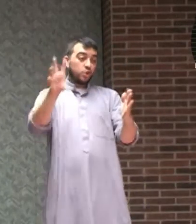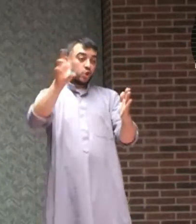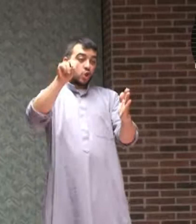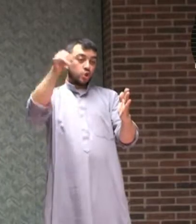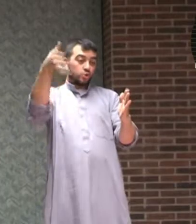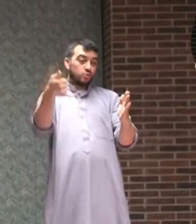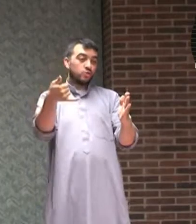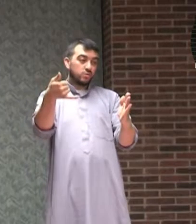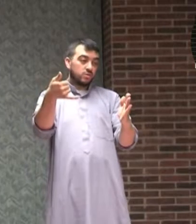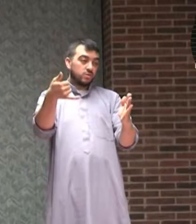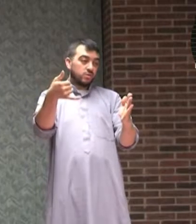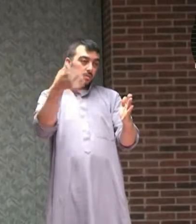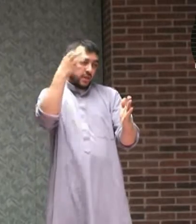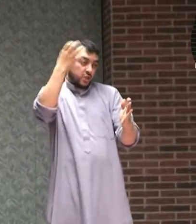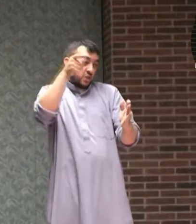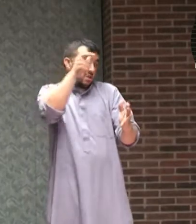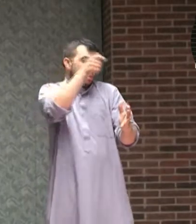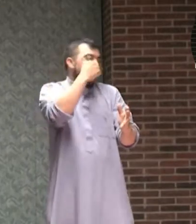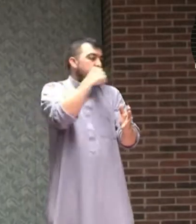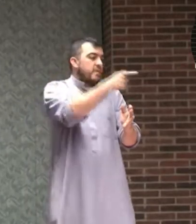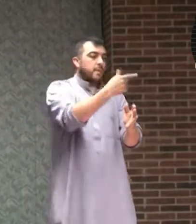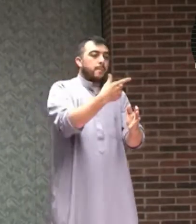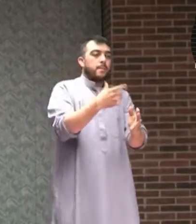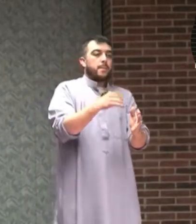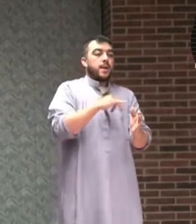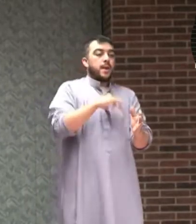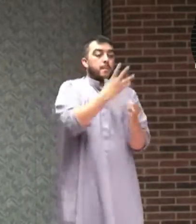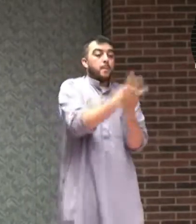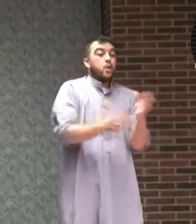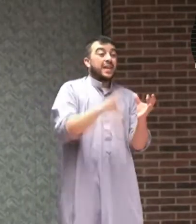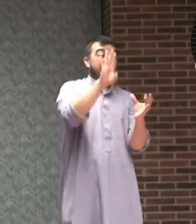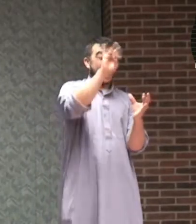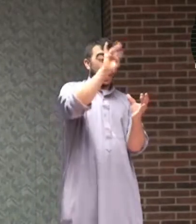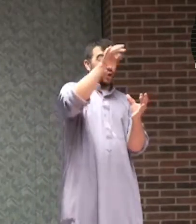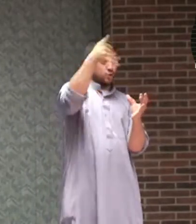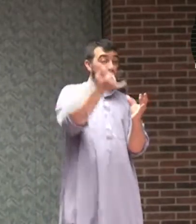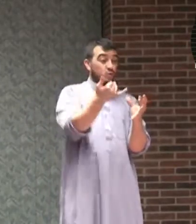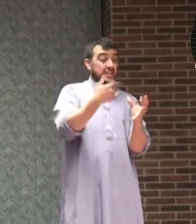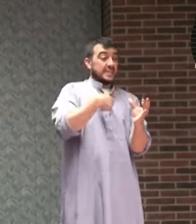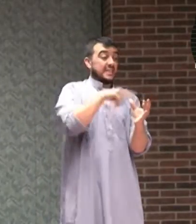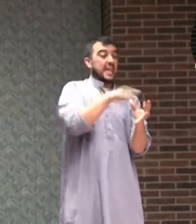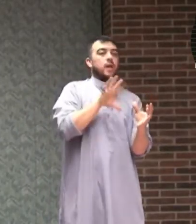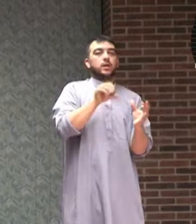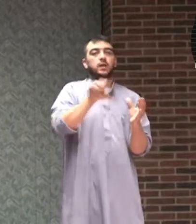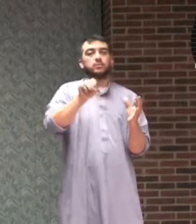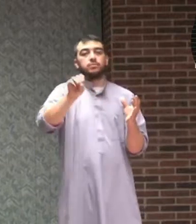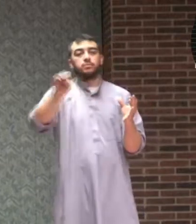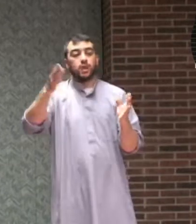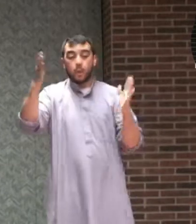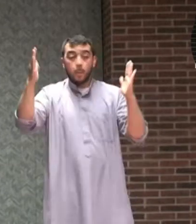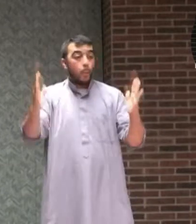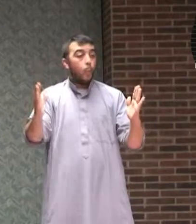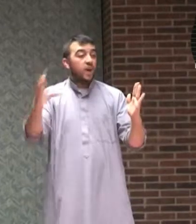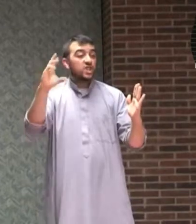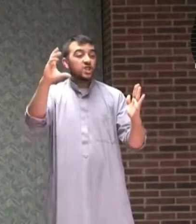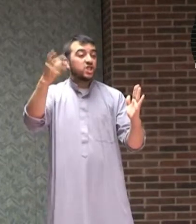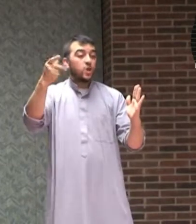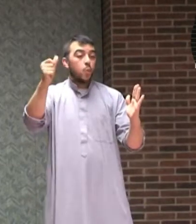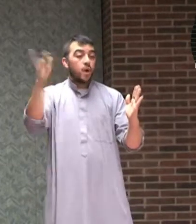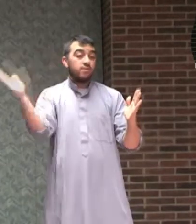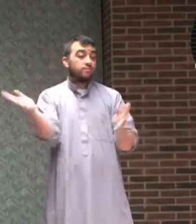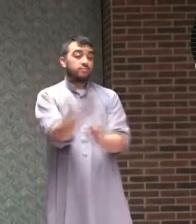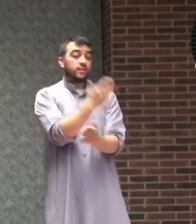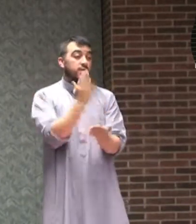pas possible pour elle de faire sit min Shawwal. Donc certains savants ont permis de faire sit min Shawwal durant le mois de Shawwal et puis de, pendant